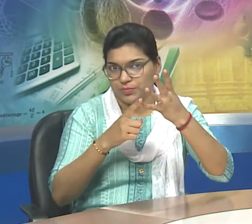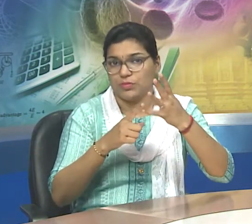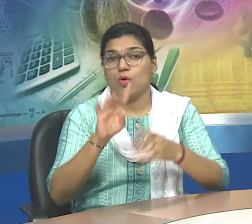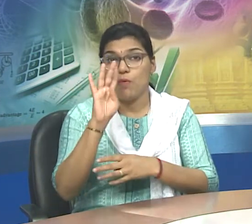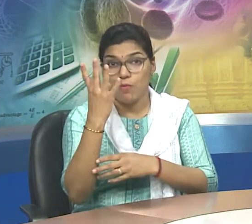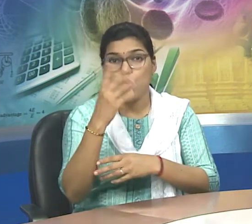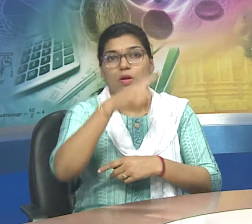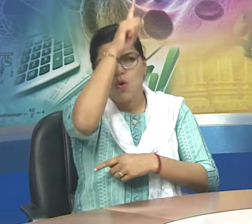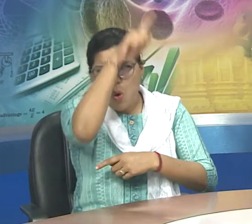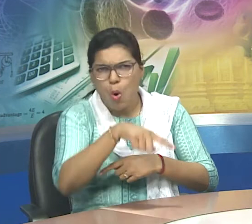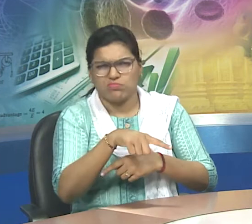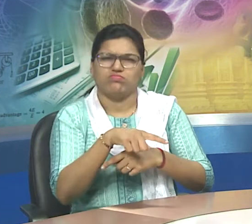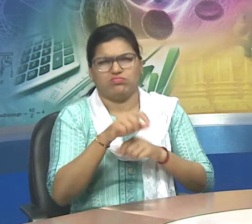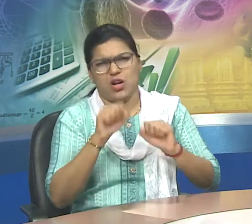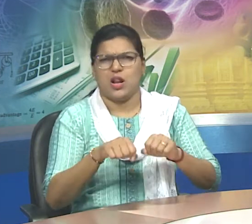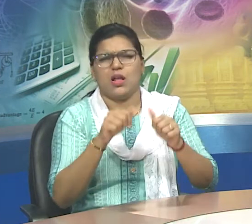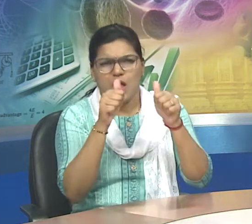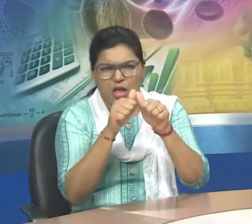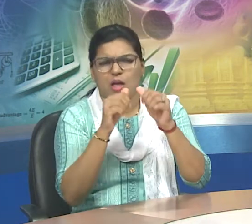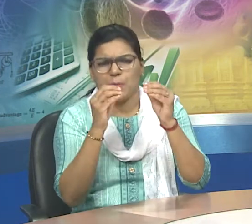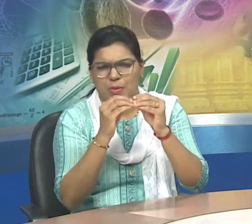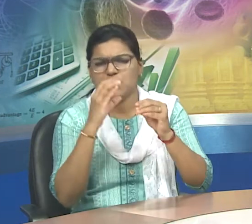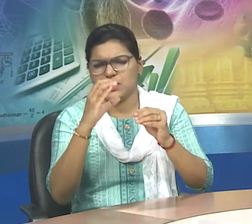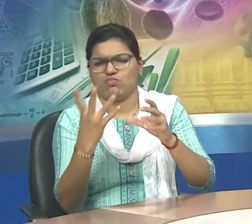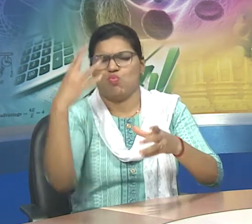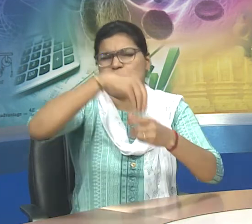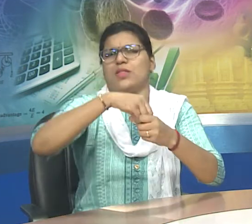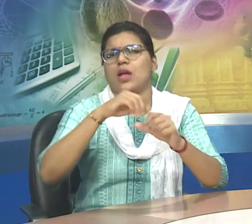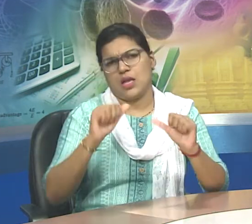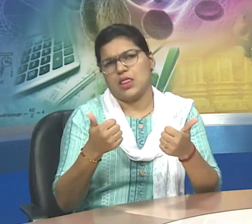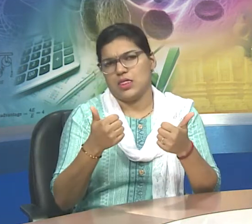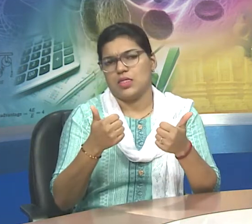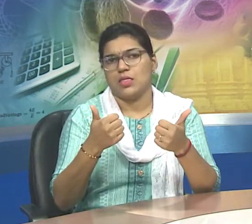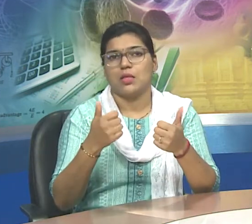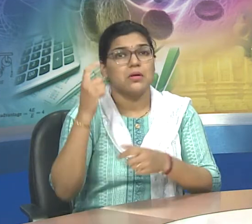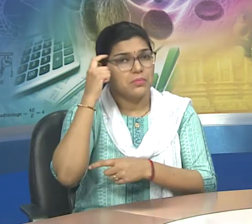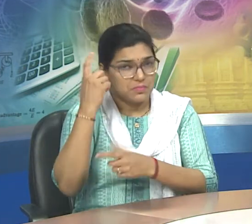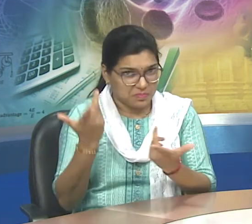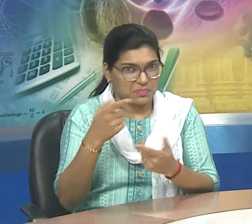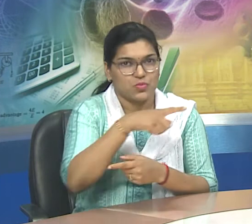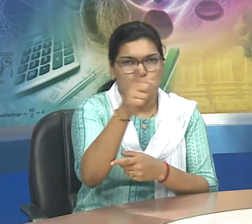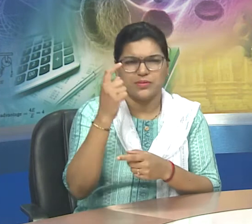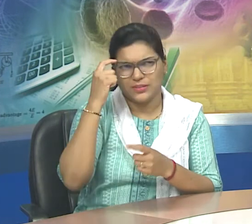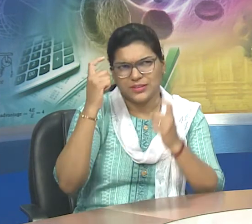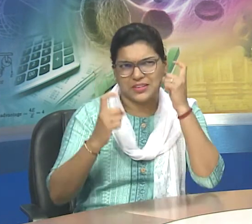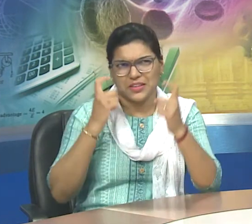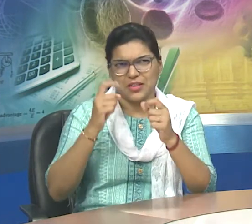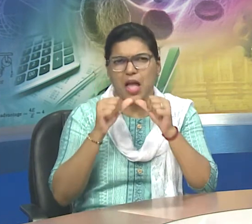हमारी वो कॉमन हिस्ट्री है उसकी बात कर रहा है। जो डी ऑप्शन है वो कह रहा है ABC सभी मिला